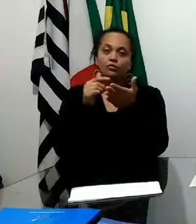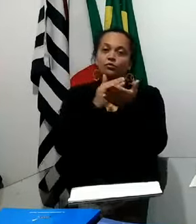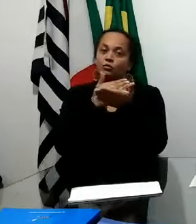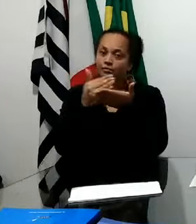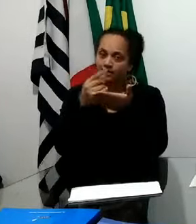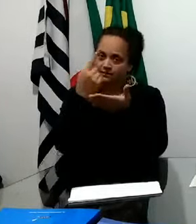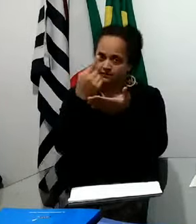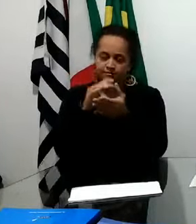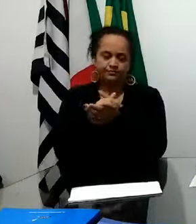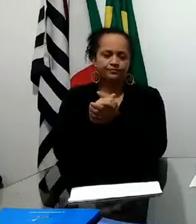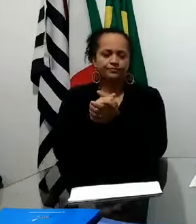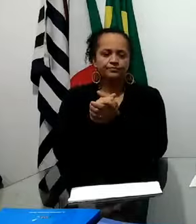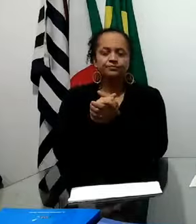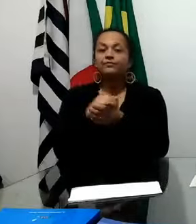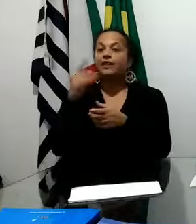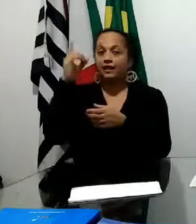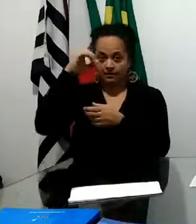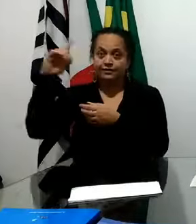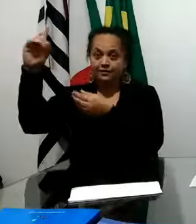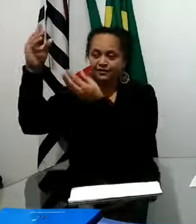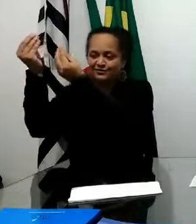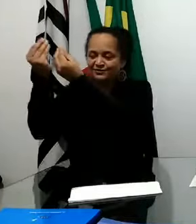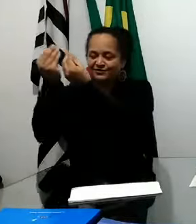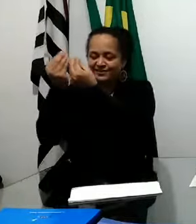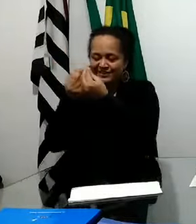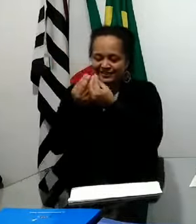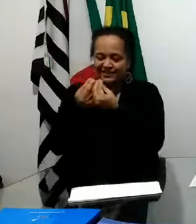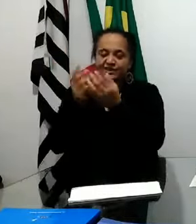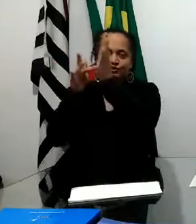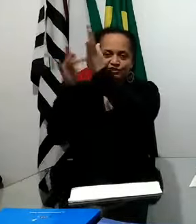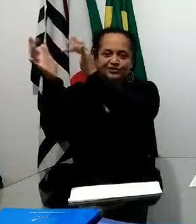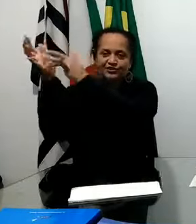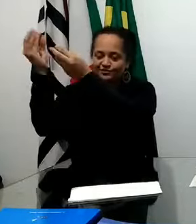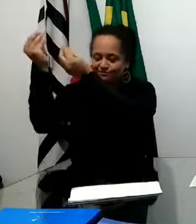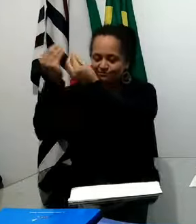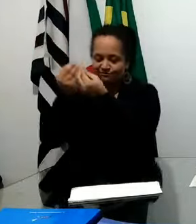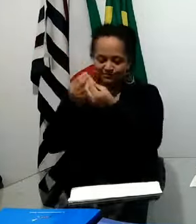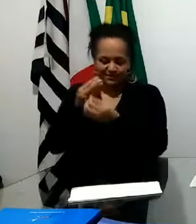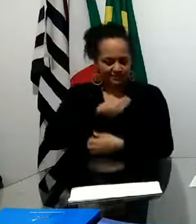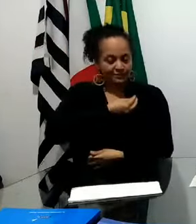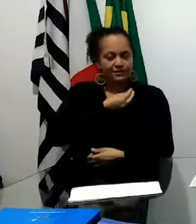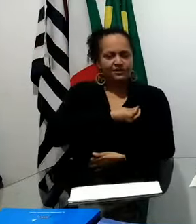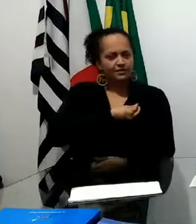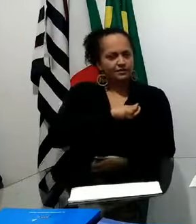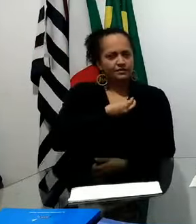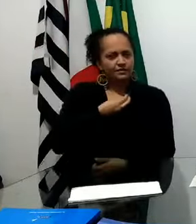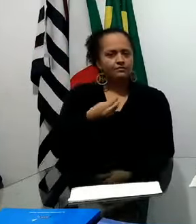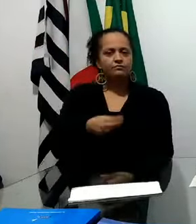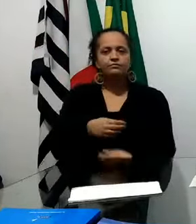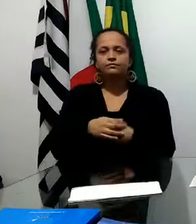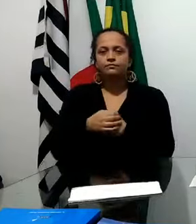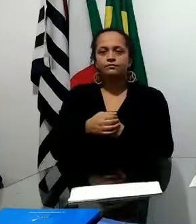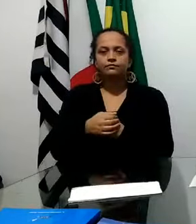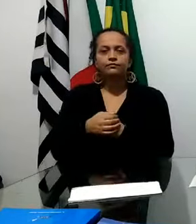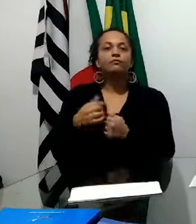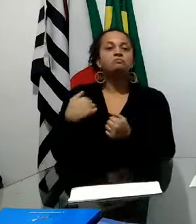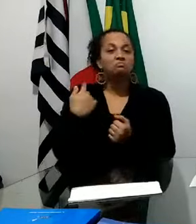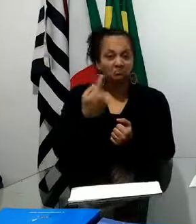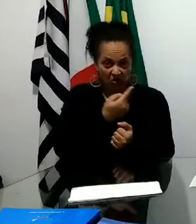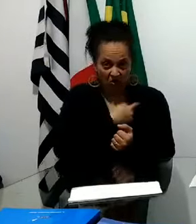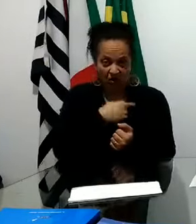deu vida. Quem nos deu vida? Jesus. Então, Jesus nos deu vida. E como nós estávamos? Aqui diz assim,